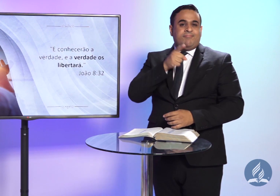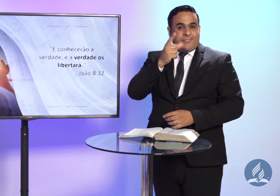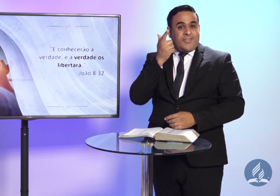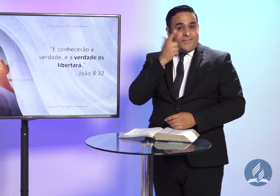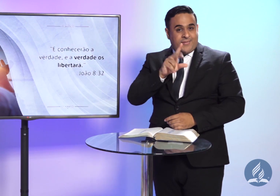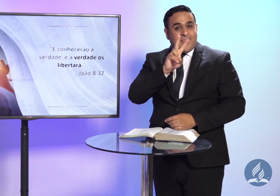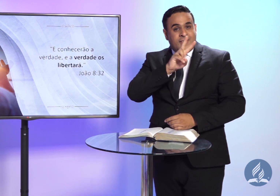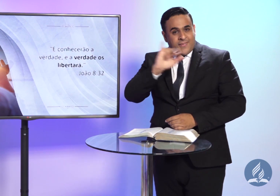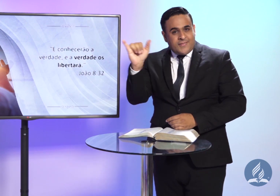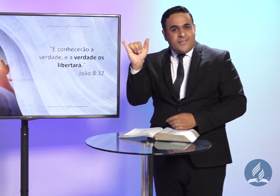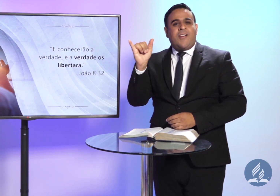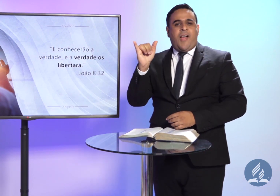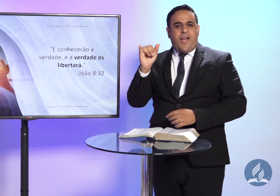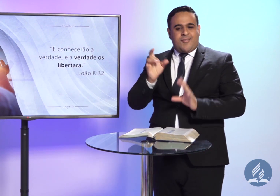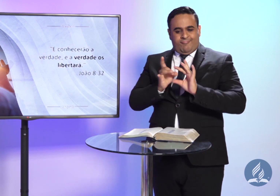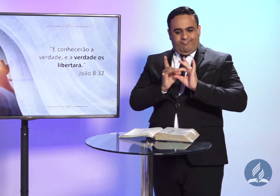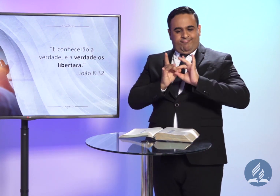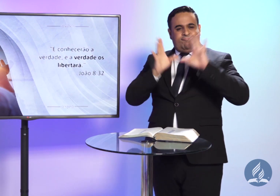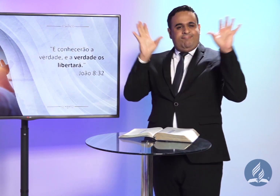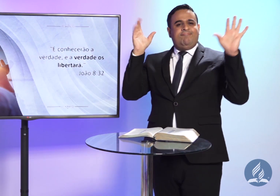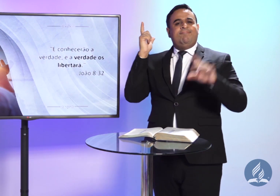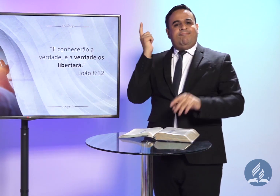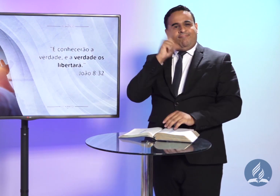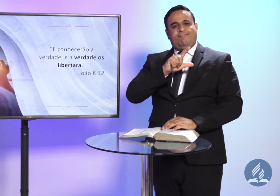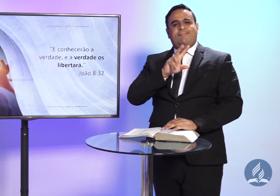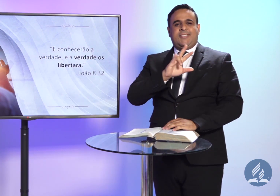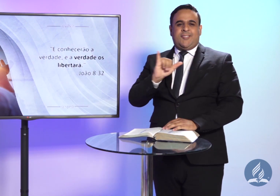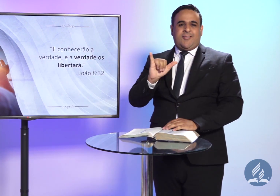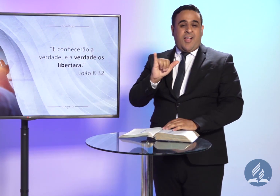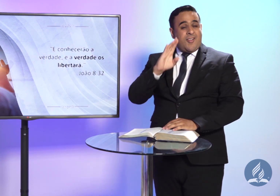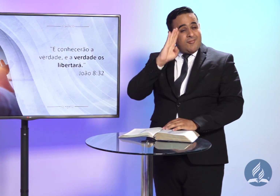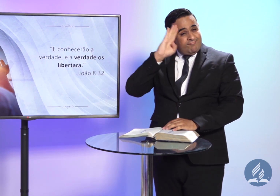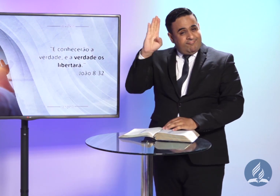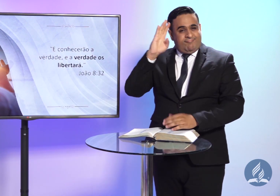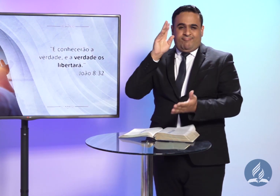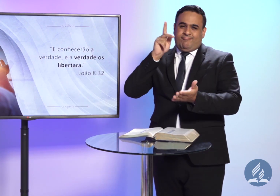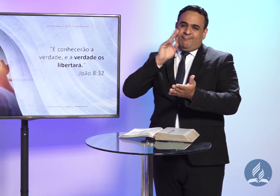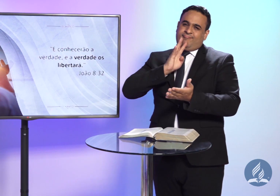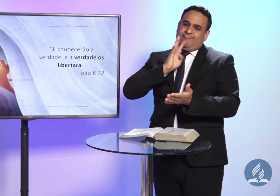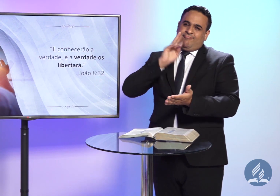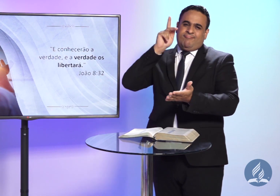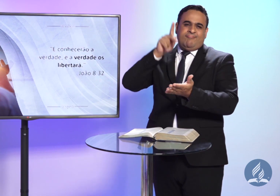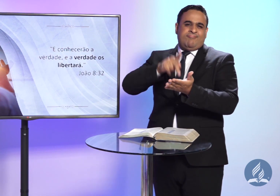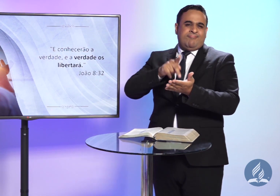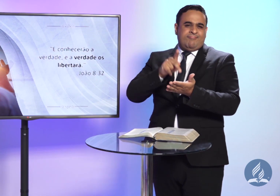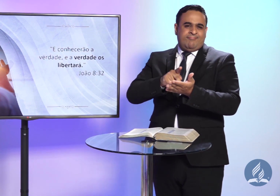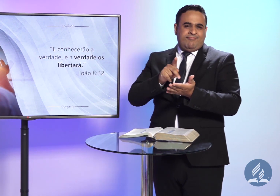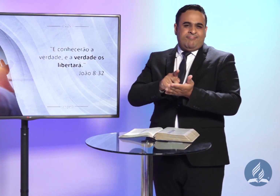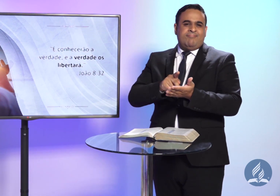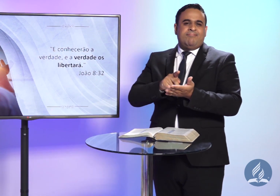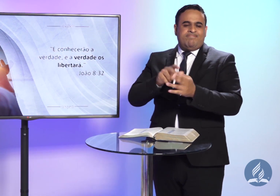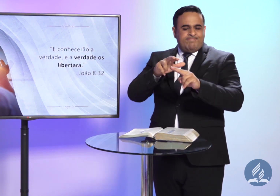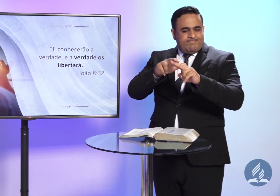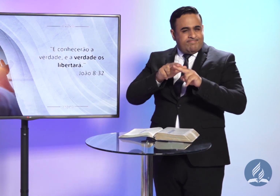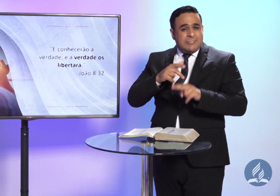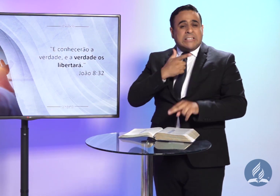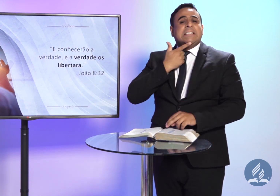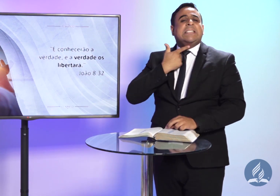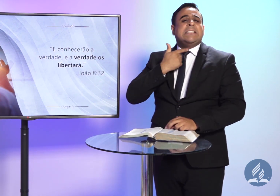conhecer a palavra de Deus, você precisa estudar a Bíblia. E conhecendo a verdade, você vai ser liberto. Conhecendo a